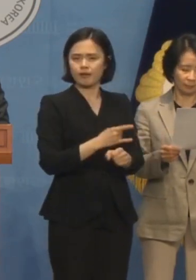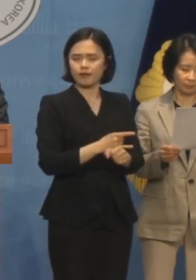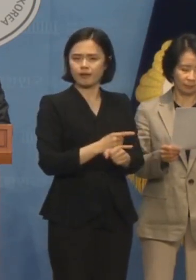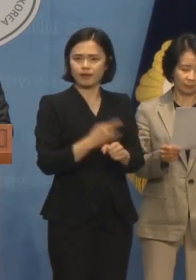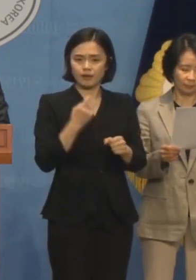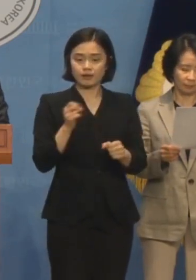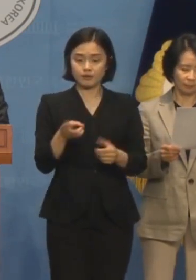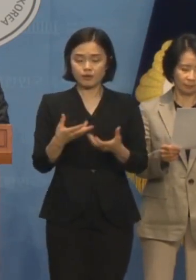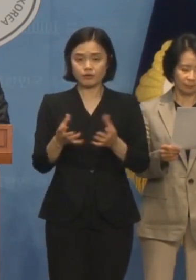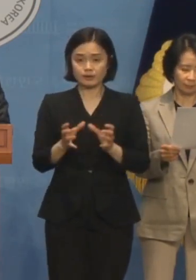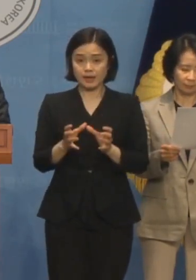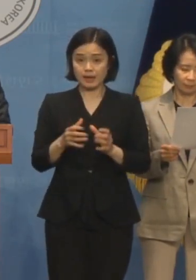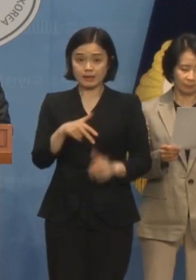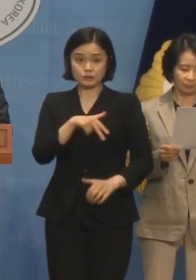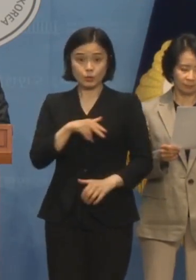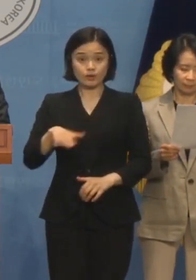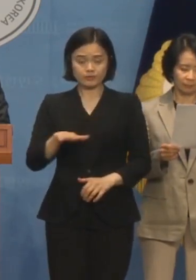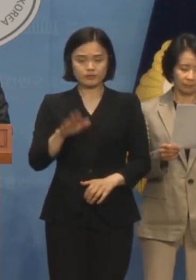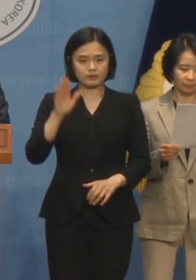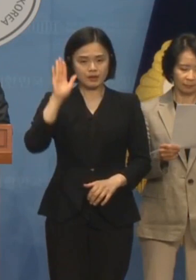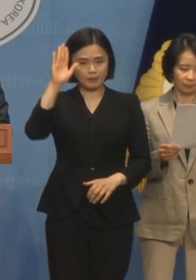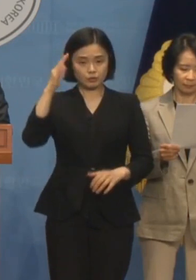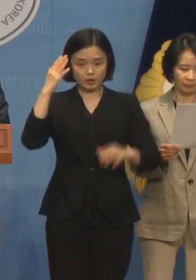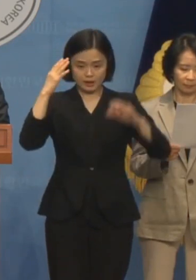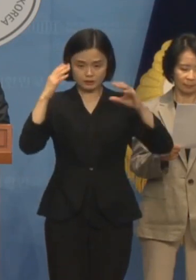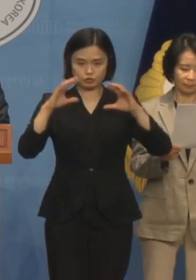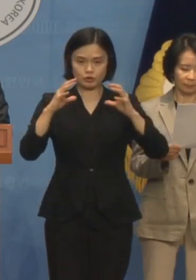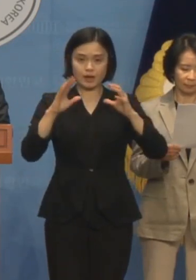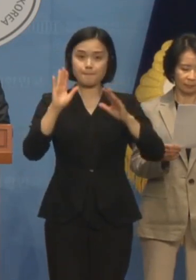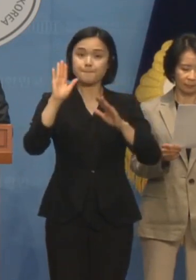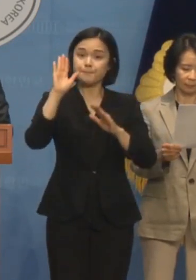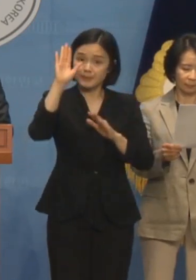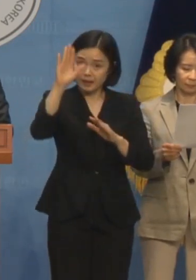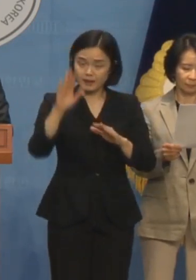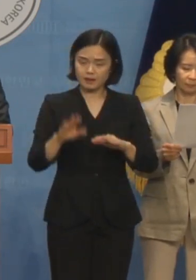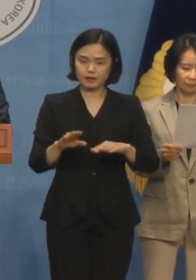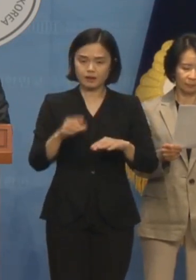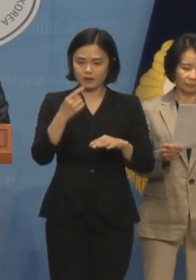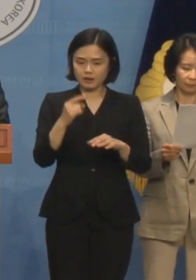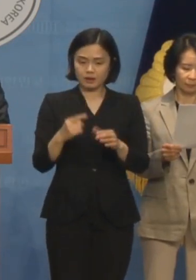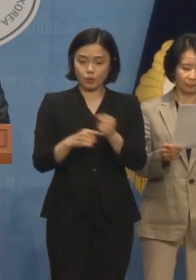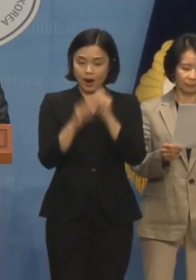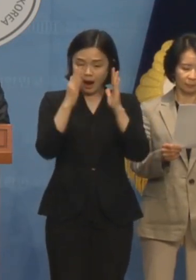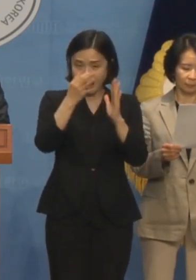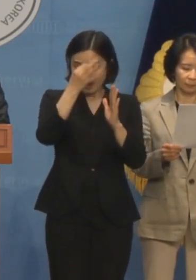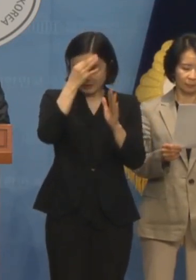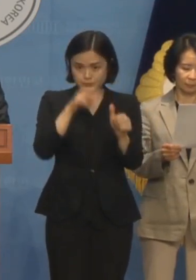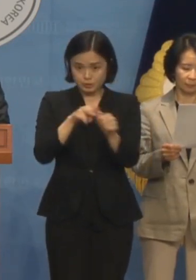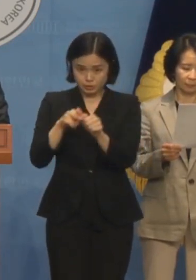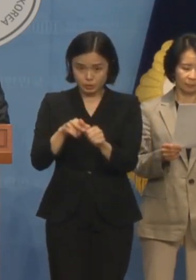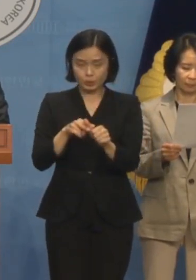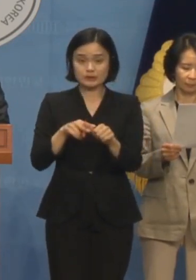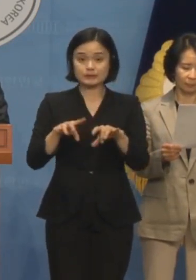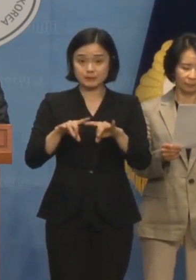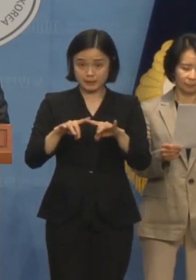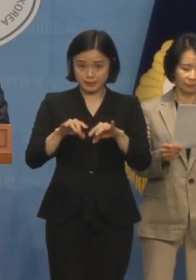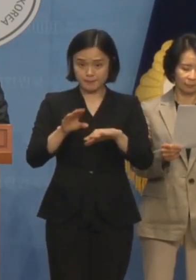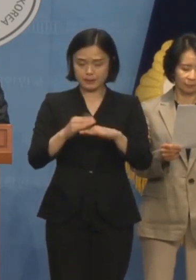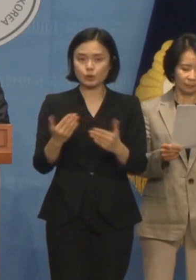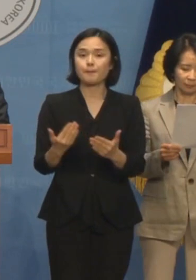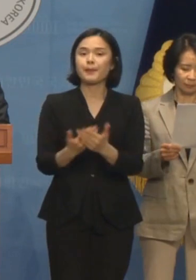앞으로 한국의 미래, 우리나라의 과학기술정보통신 발전, 공정방송, K-웨이브 진흥을